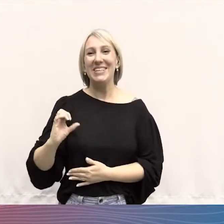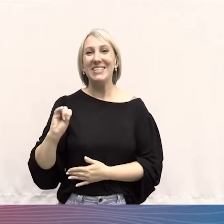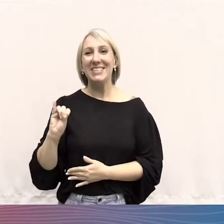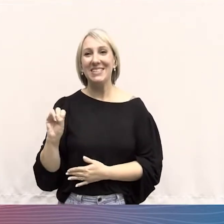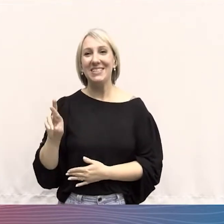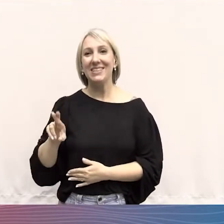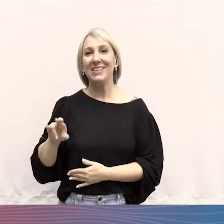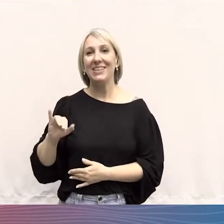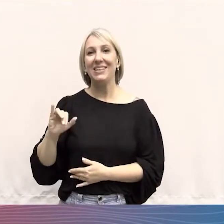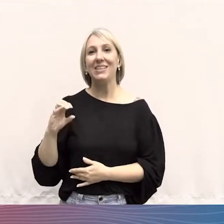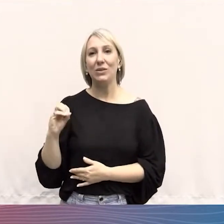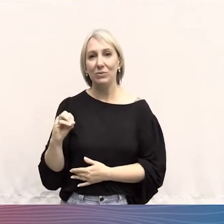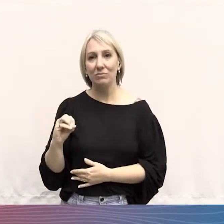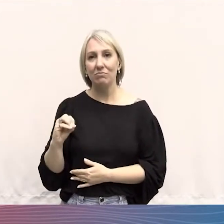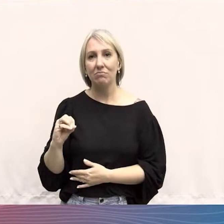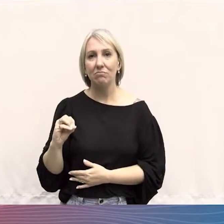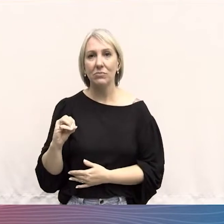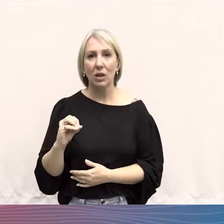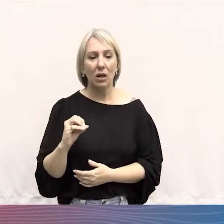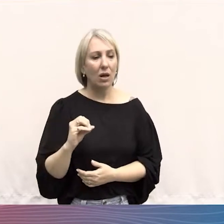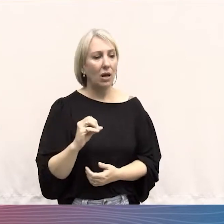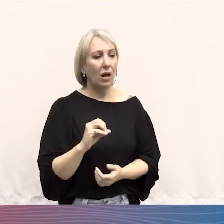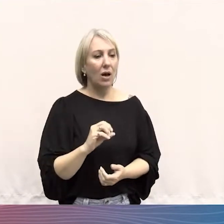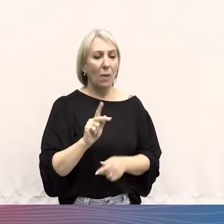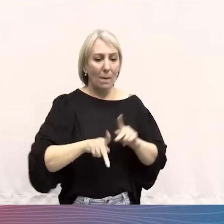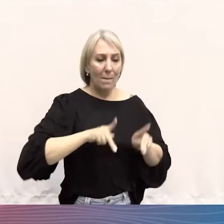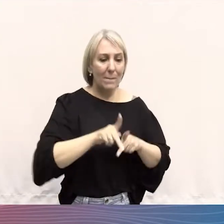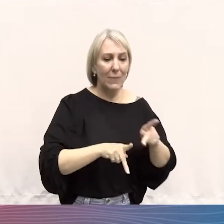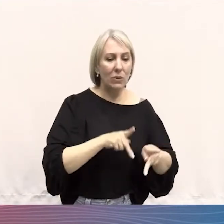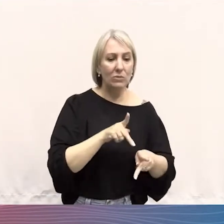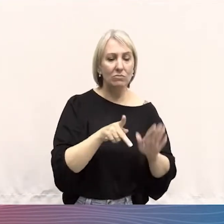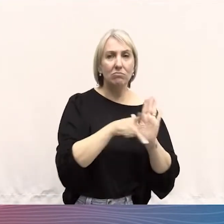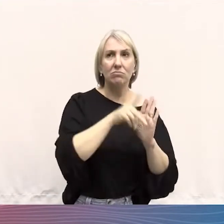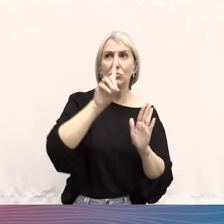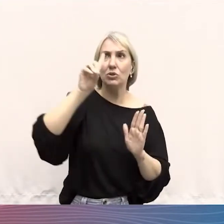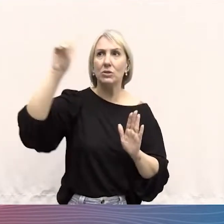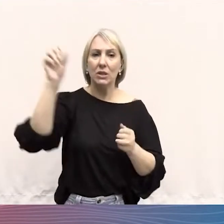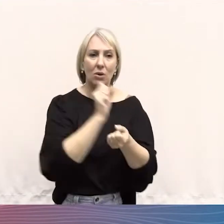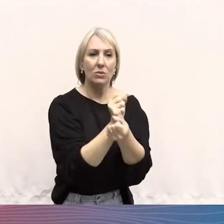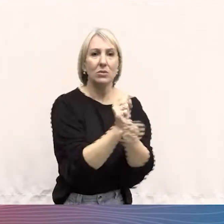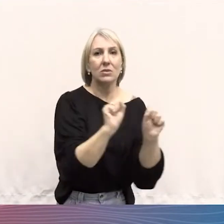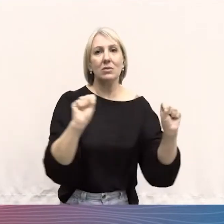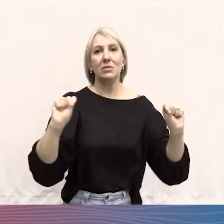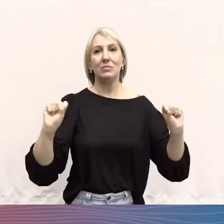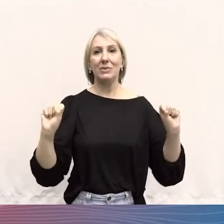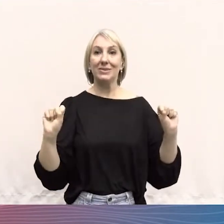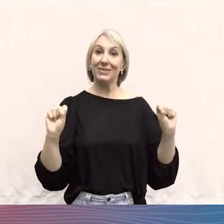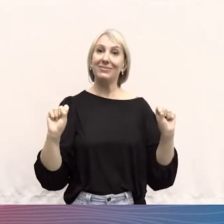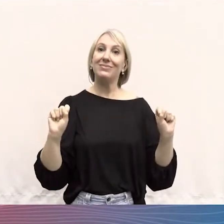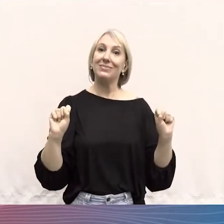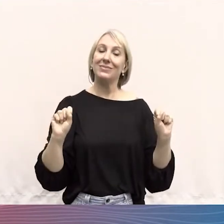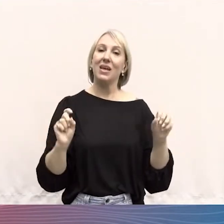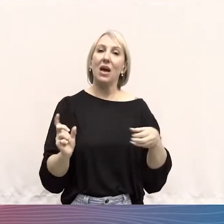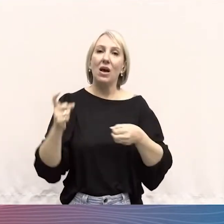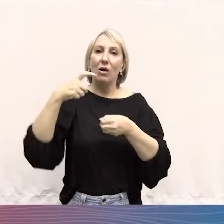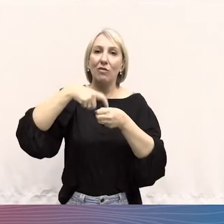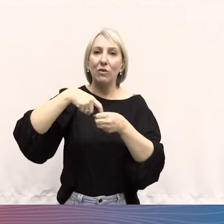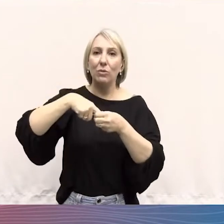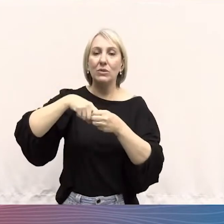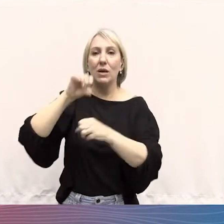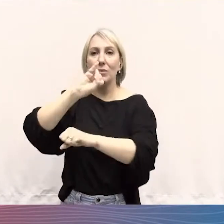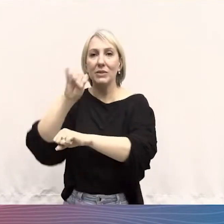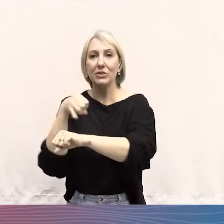depois de 70 anos, para voltar para Jerusalém e reconstruir o